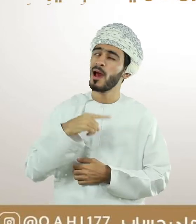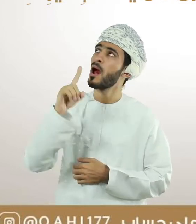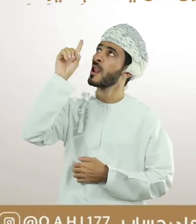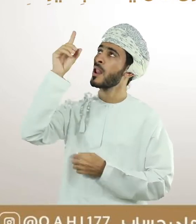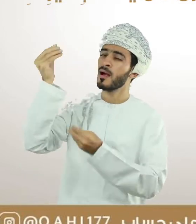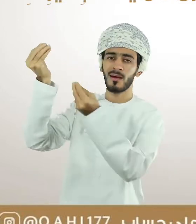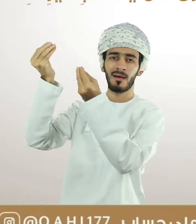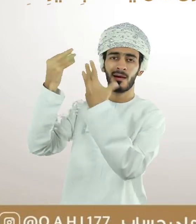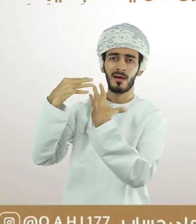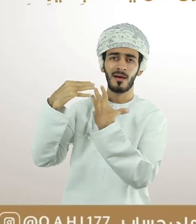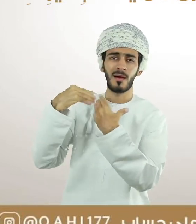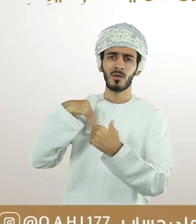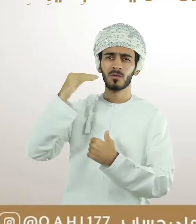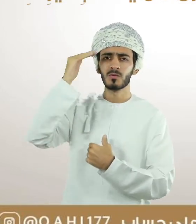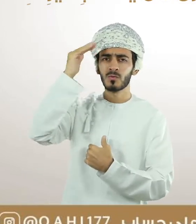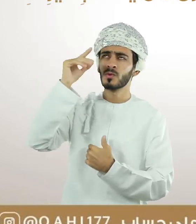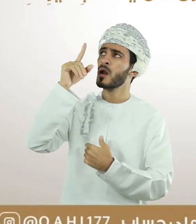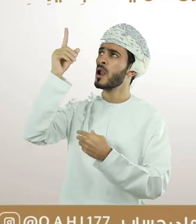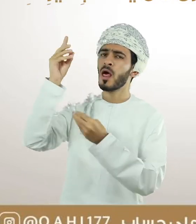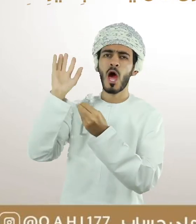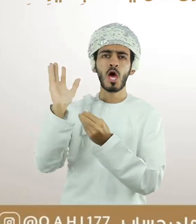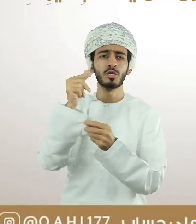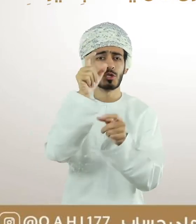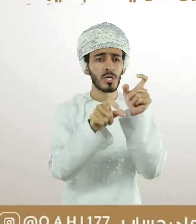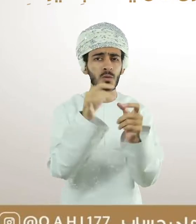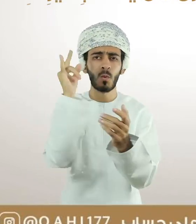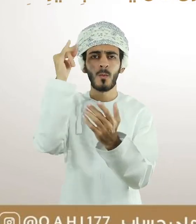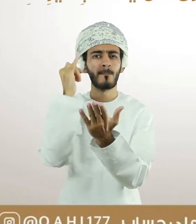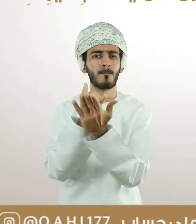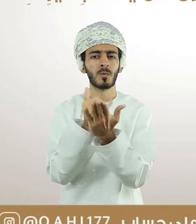هو من عند الله